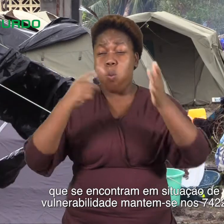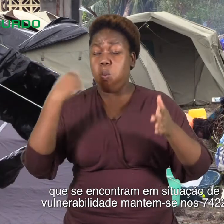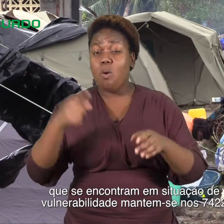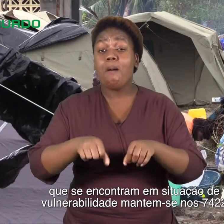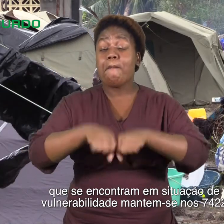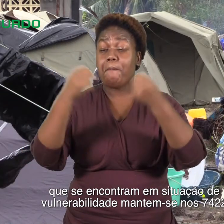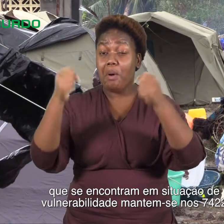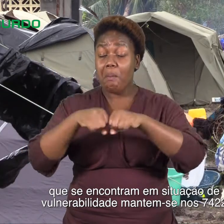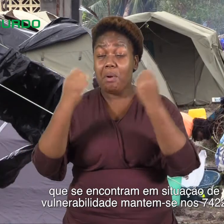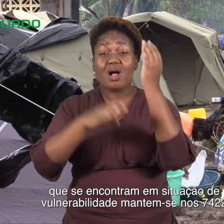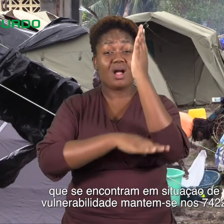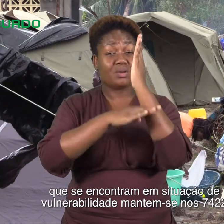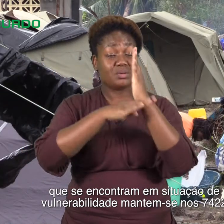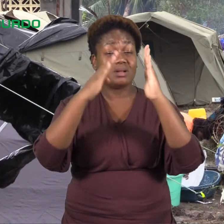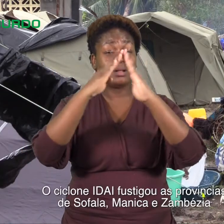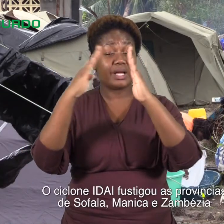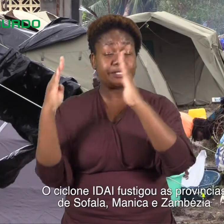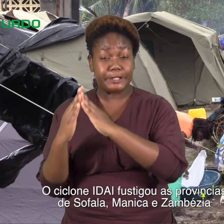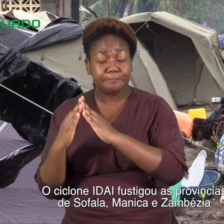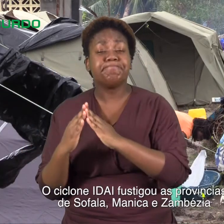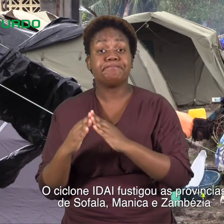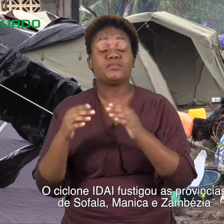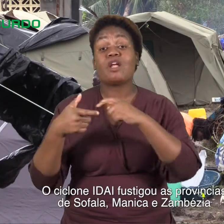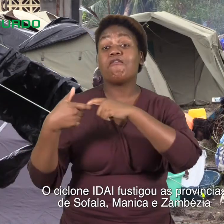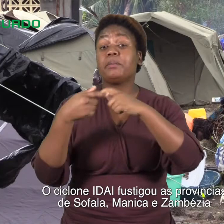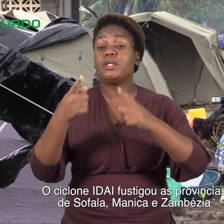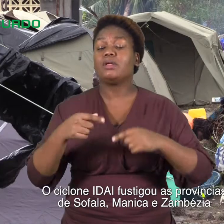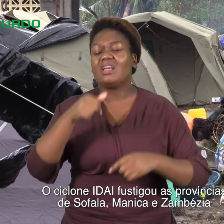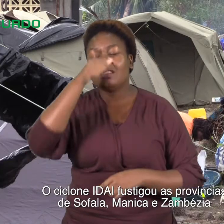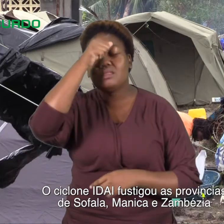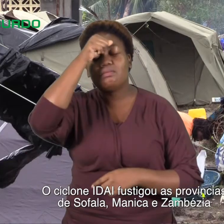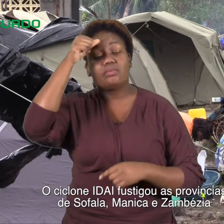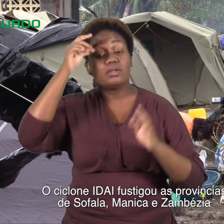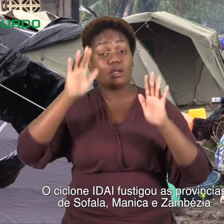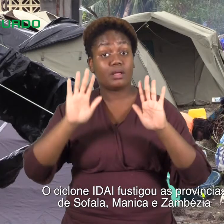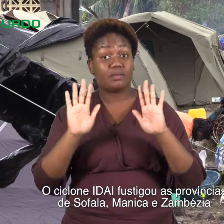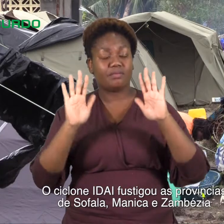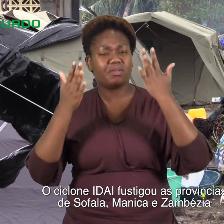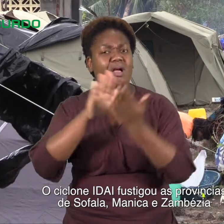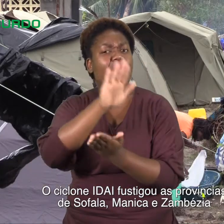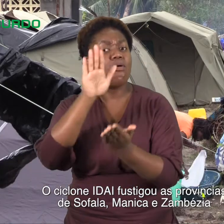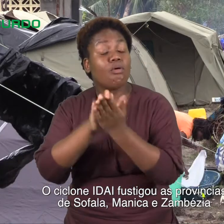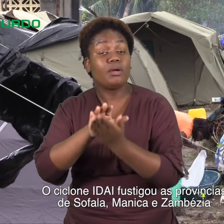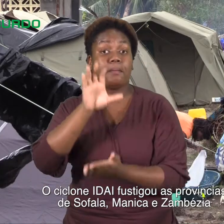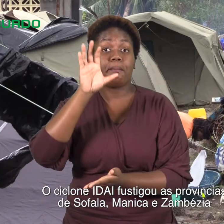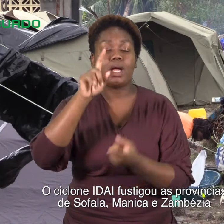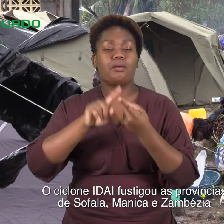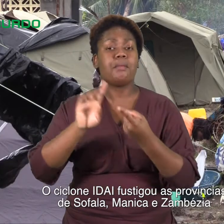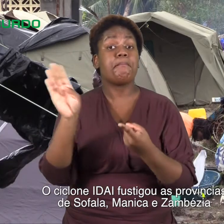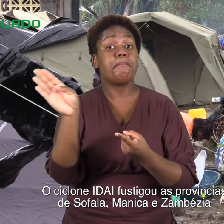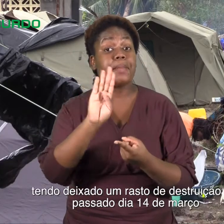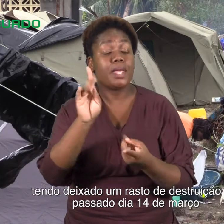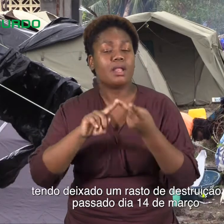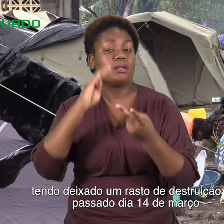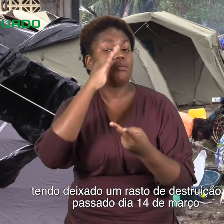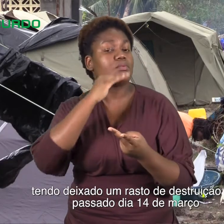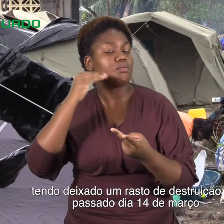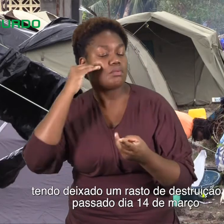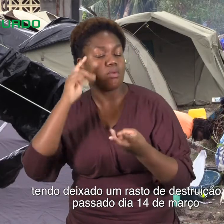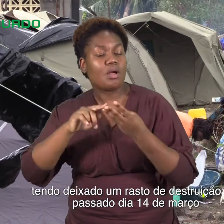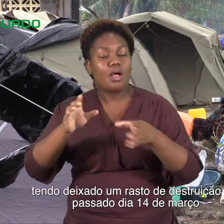7.422. O ciclone Idai sustegou as províncias de Sofala, Manica e Zambezi,